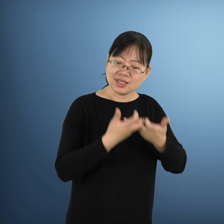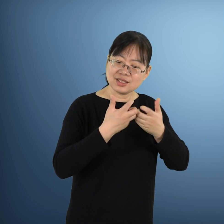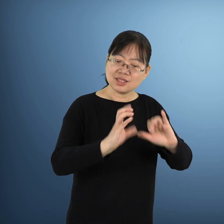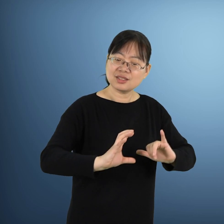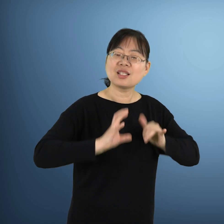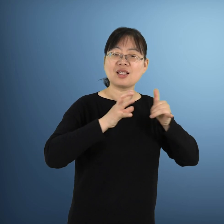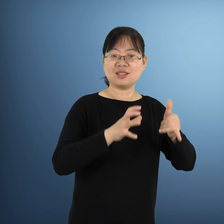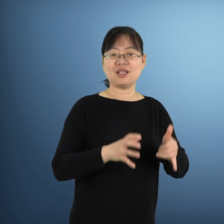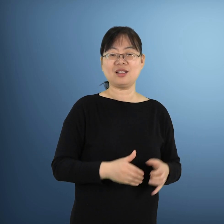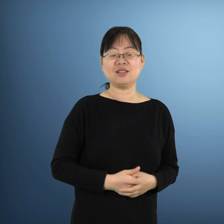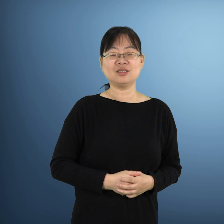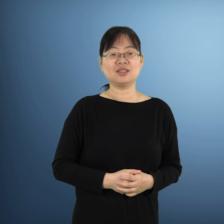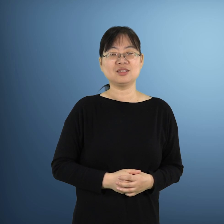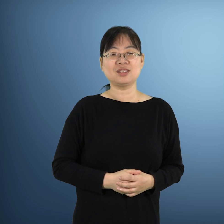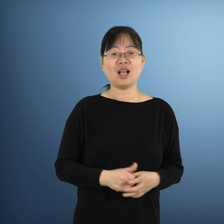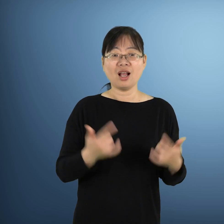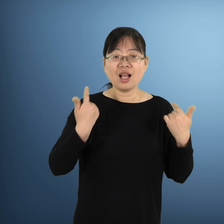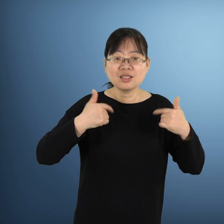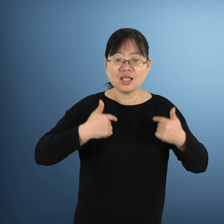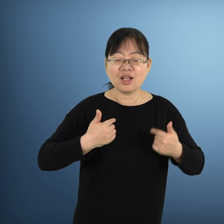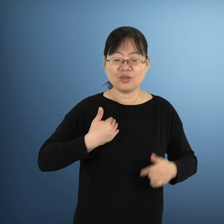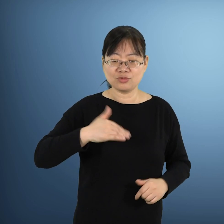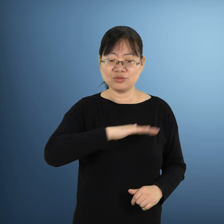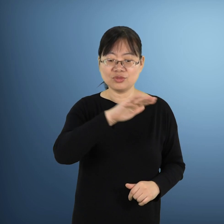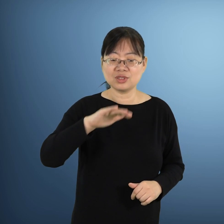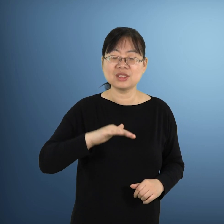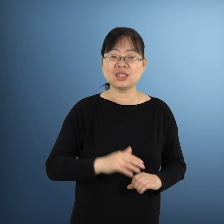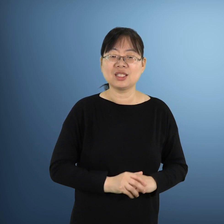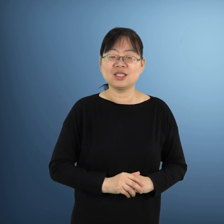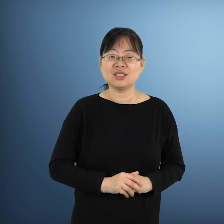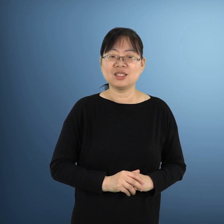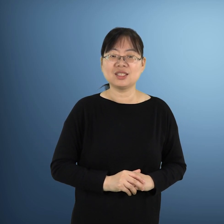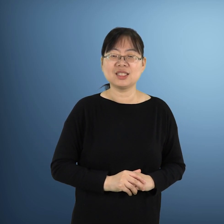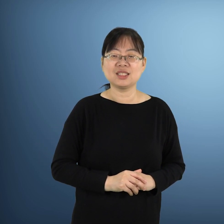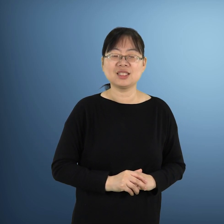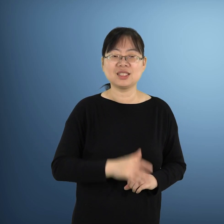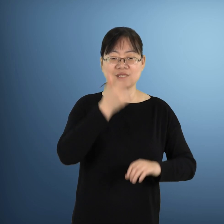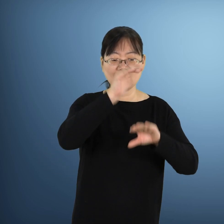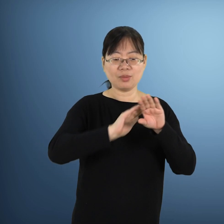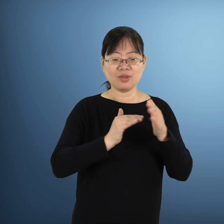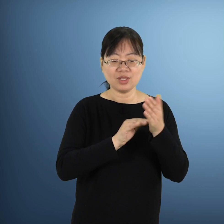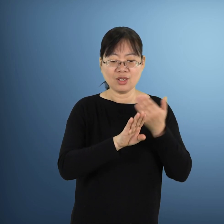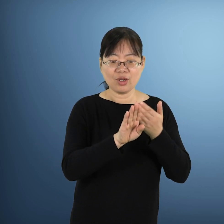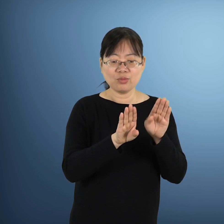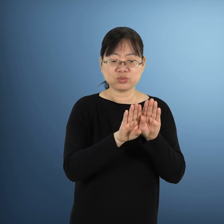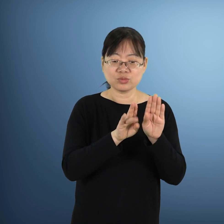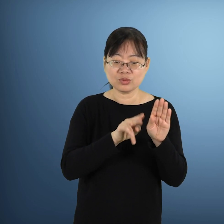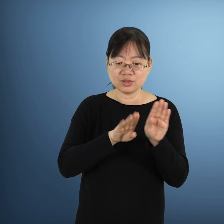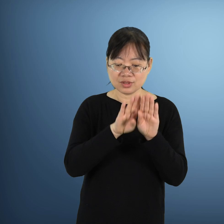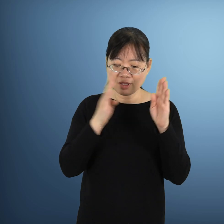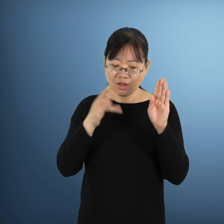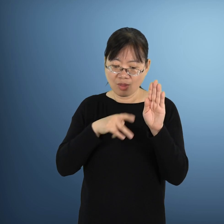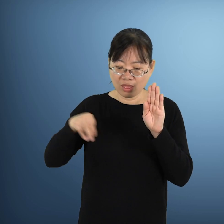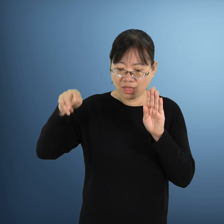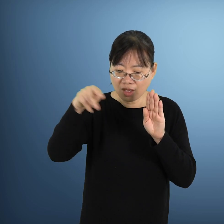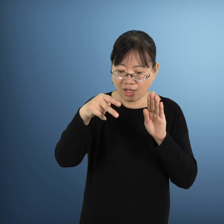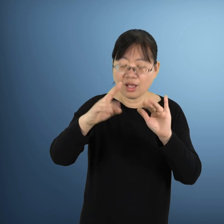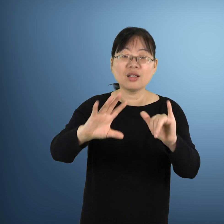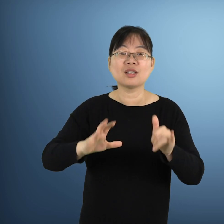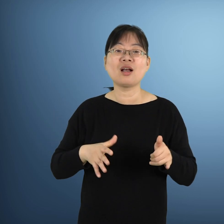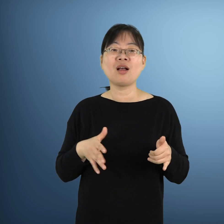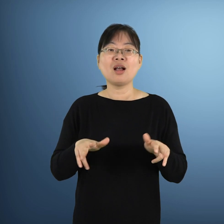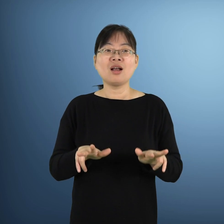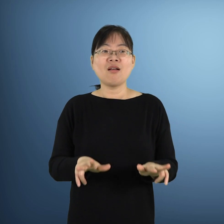가득한 세상이에요. 항상 우리가 예배 마치고 문을 나가면 세상은